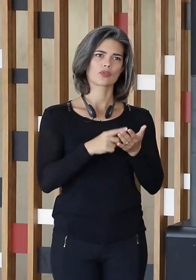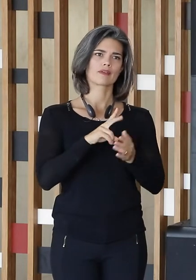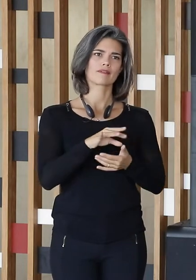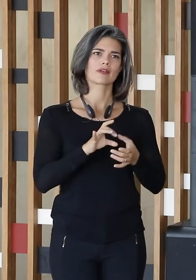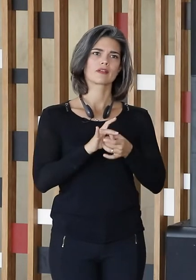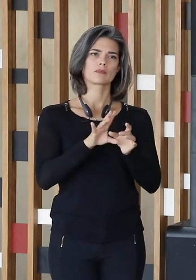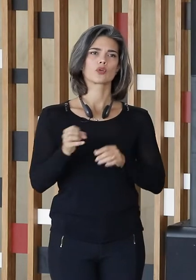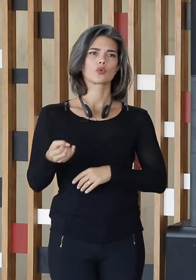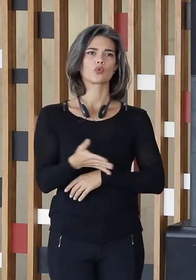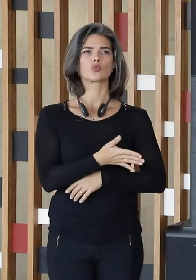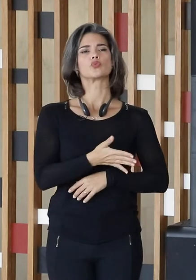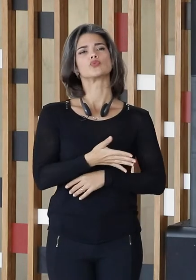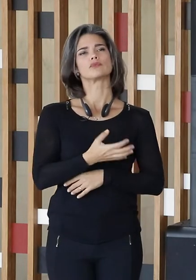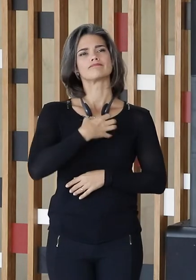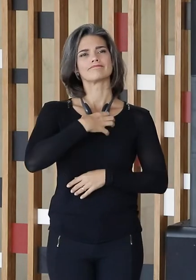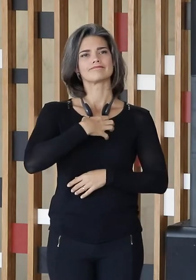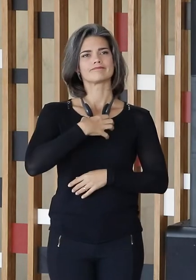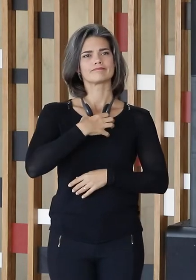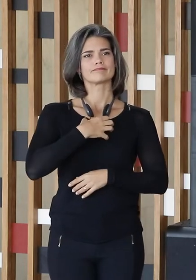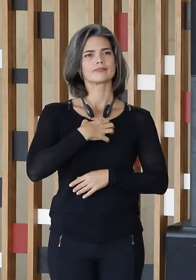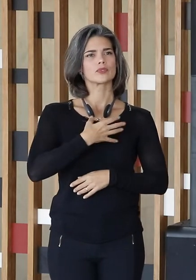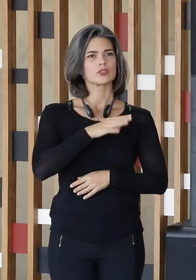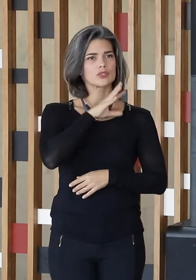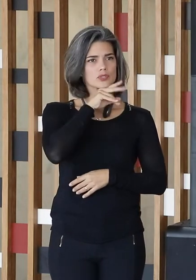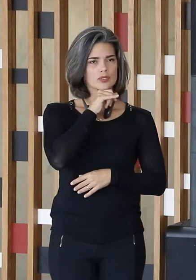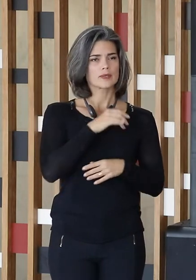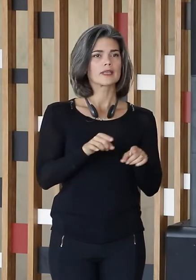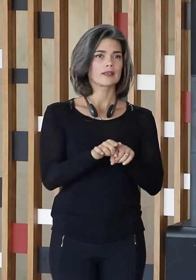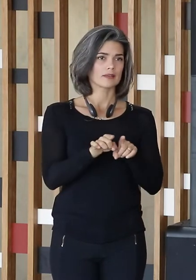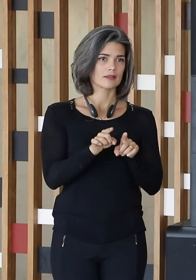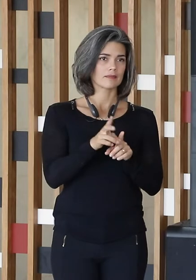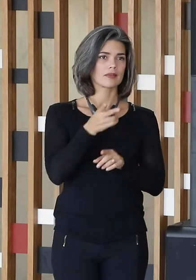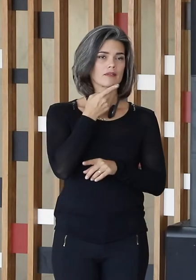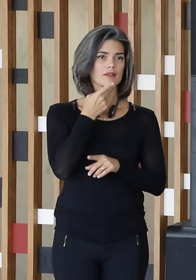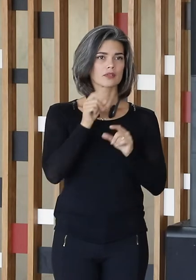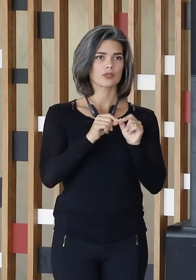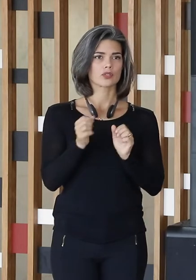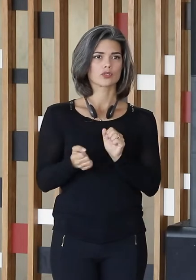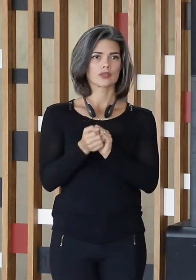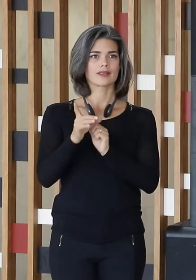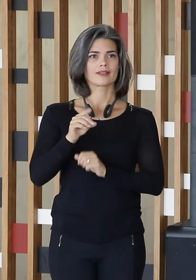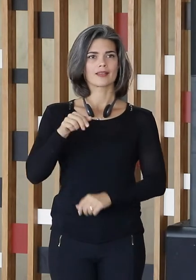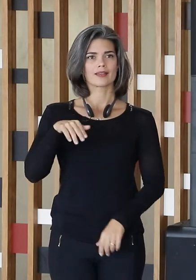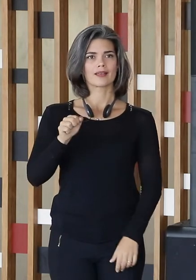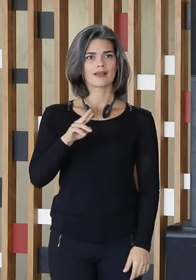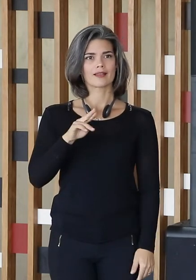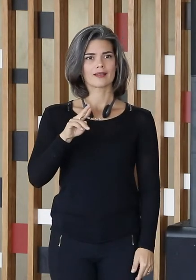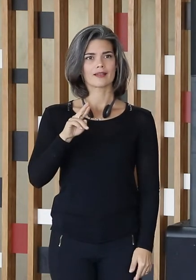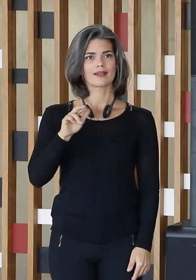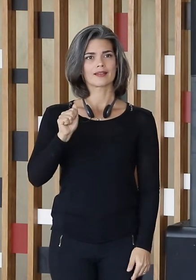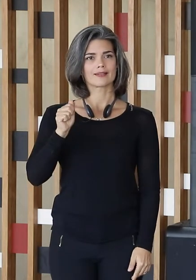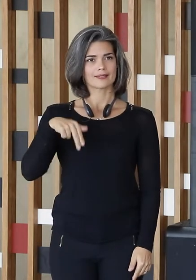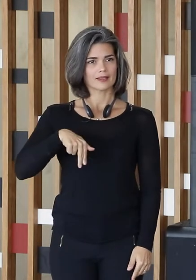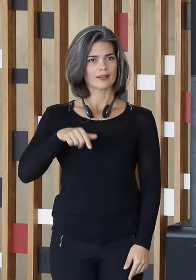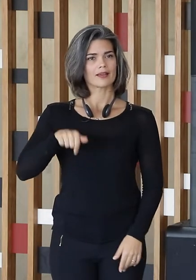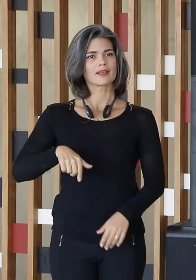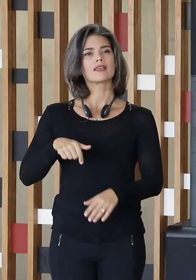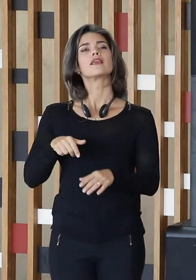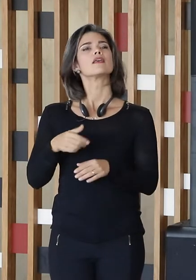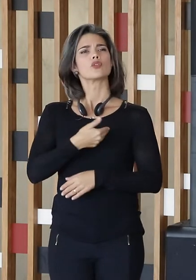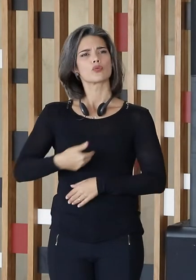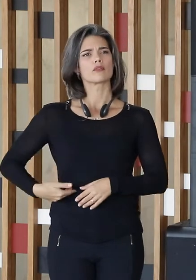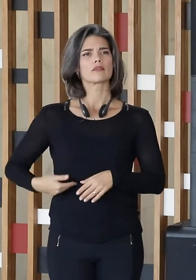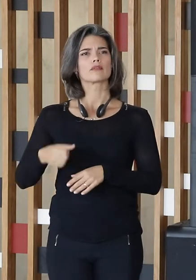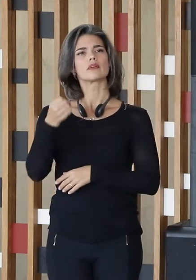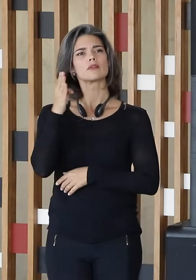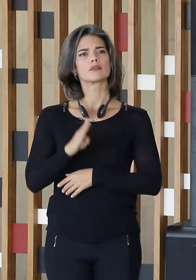esse novo regime tributário. E também dizer que, junto com o Denatran, já aqui no governo brasileiro,